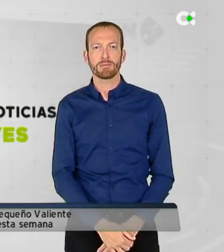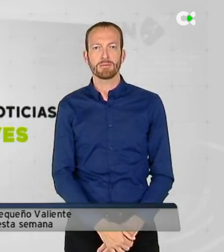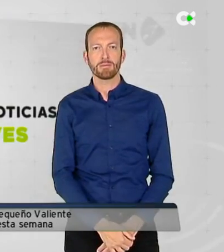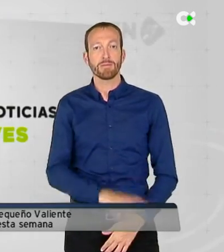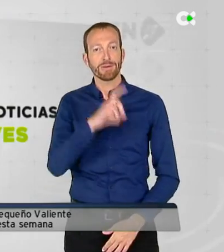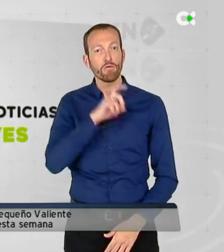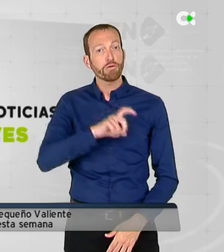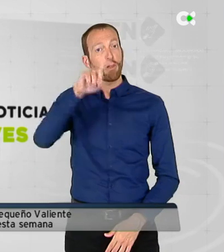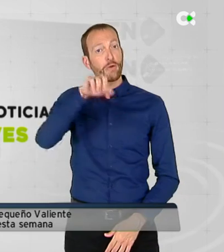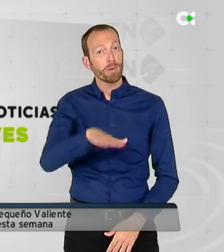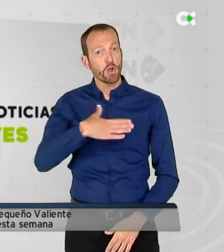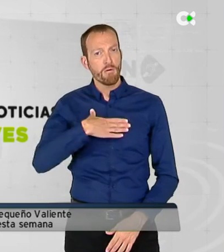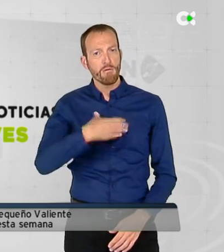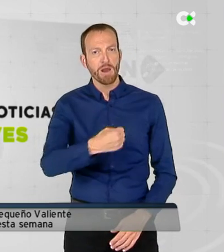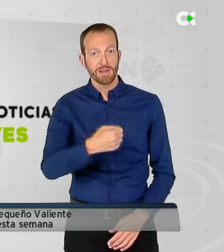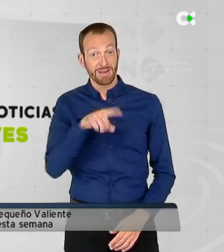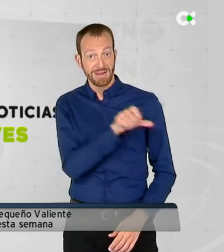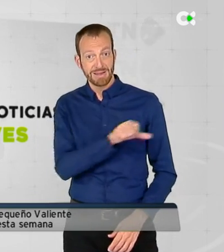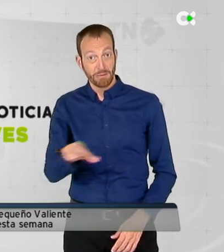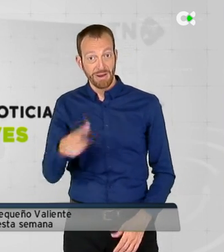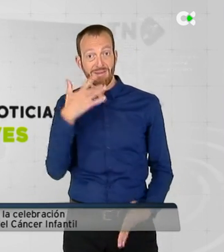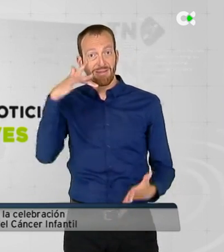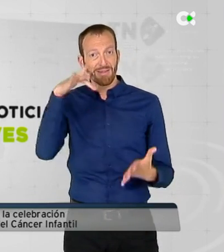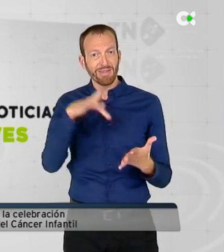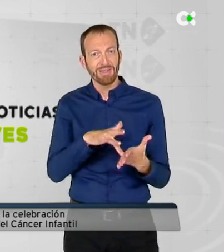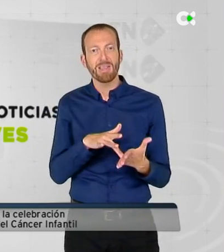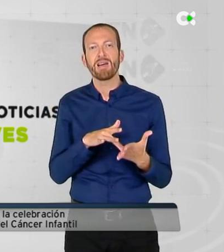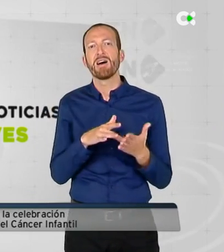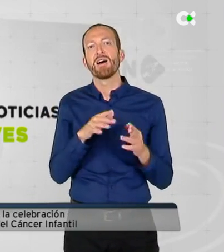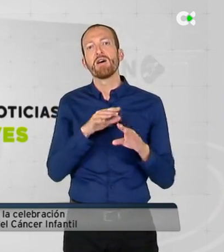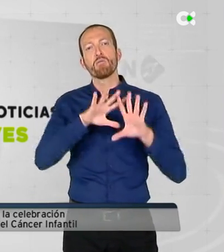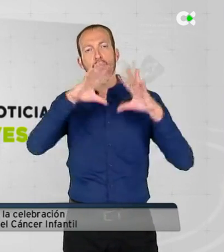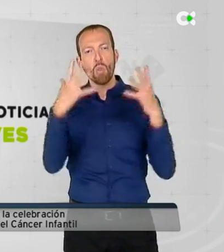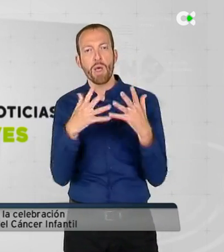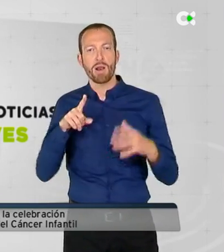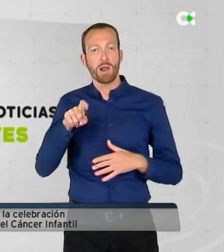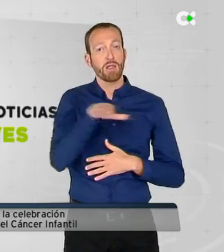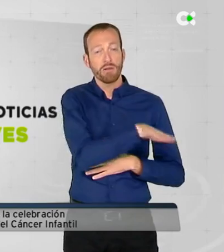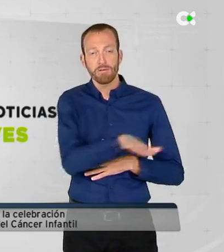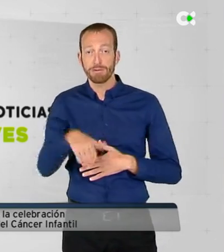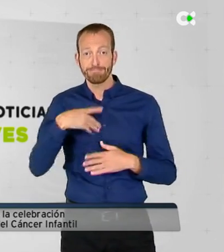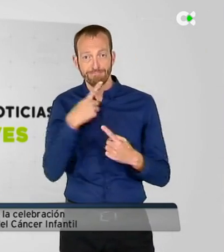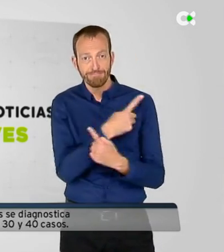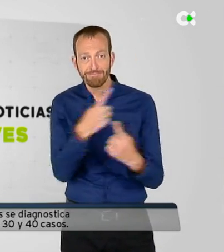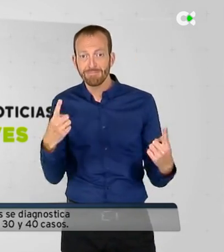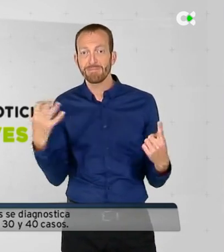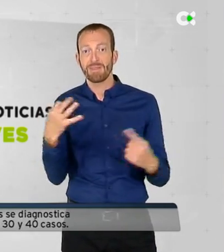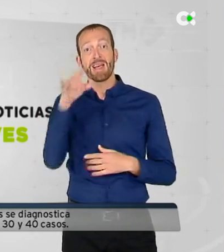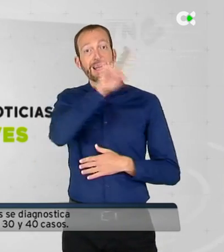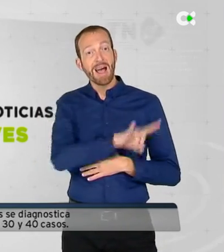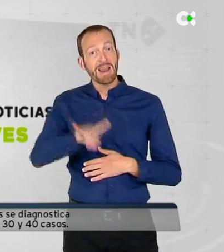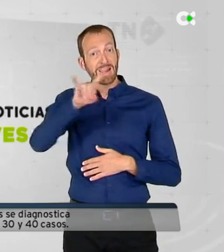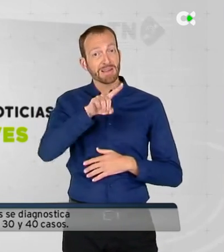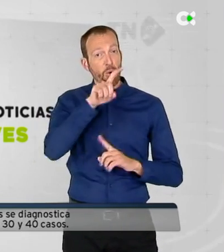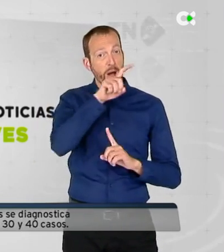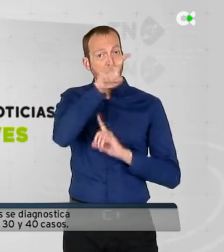La Fundación Pequeño Valiente recordaba esta semana con motivo de la celebración del Día Mundial del Cáncer Infantil que en Canarias